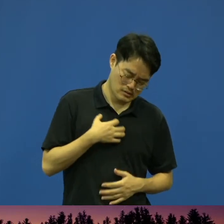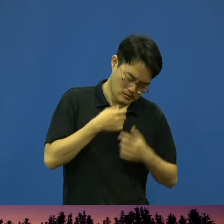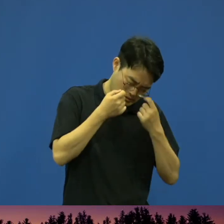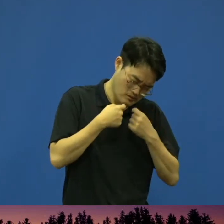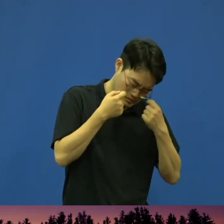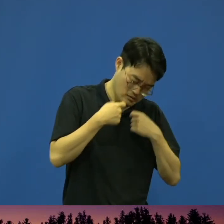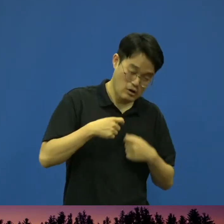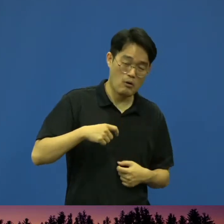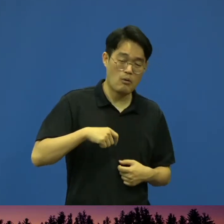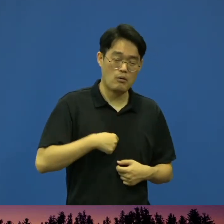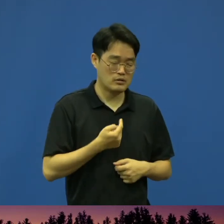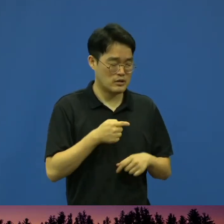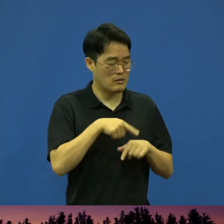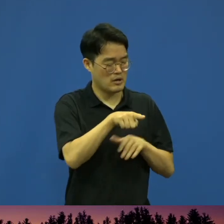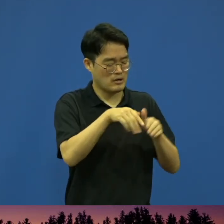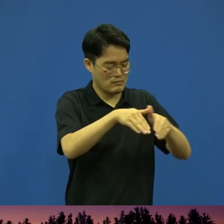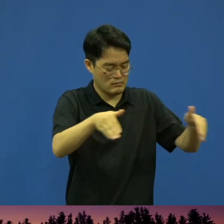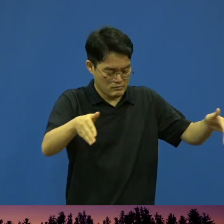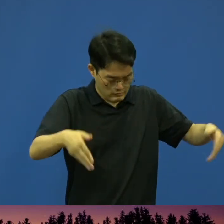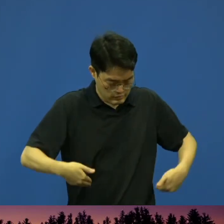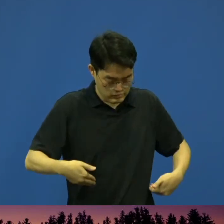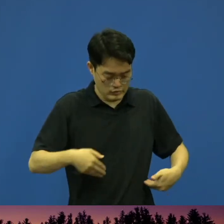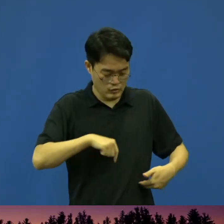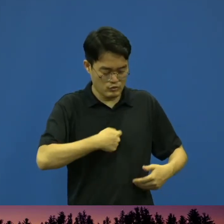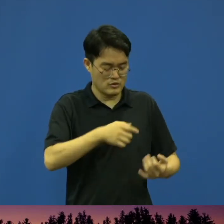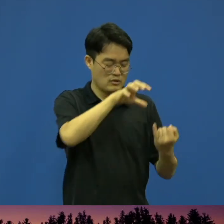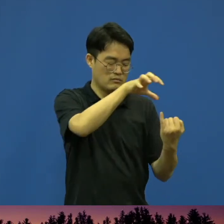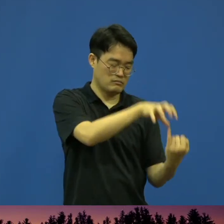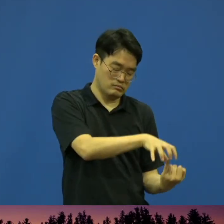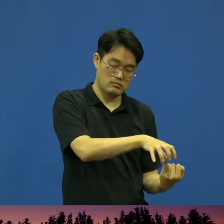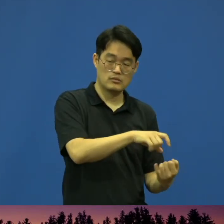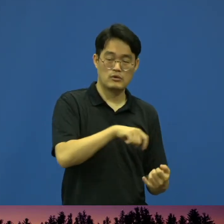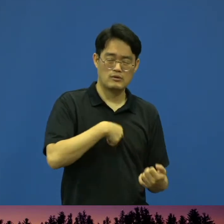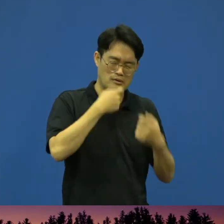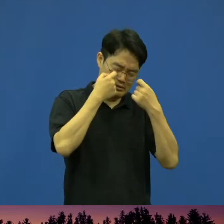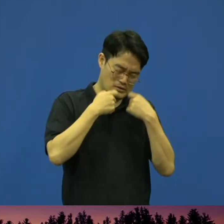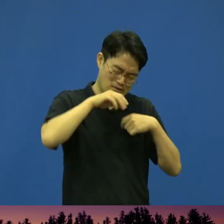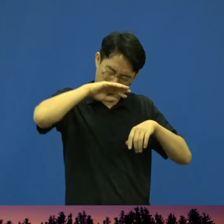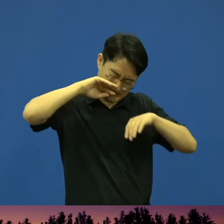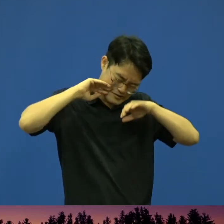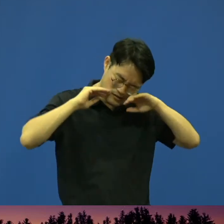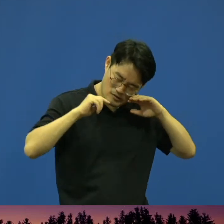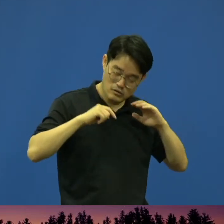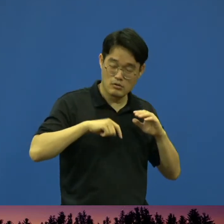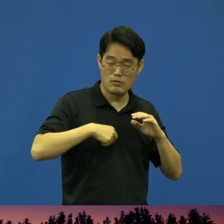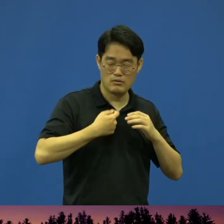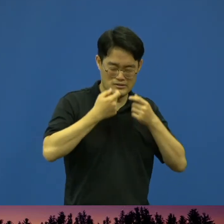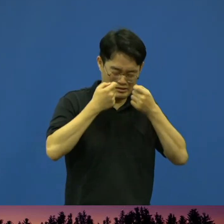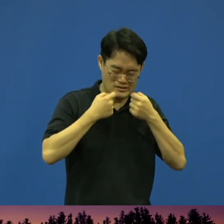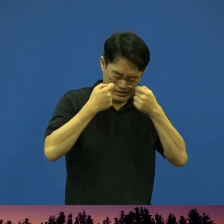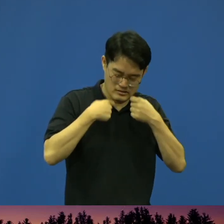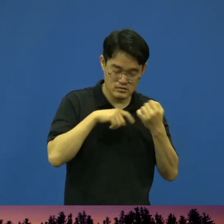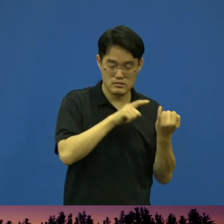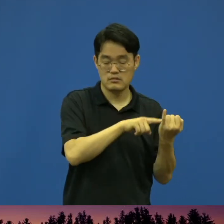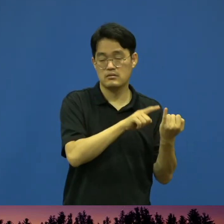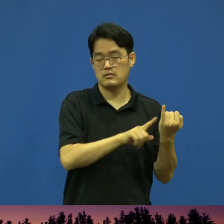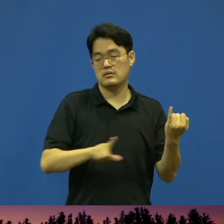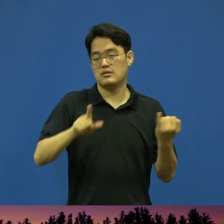방법을 간구해보고 혼자 울부짖어보고 혼자 다시 눈물을 닦고 혼자 용기를 내야 하는 그러한